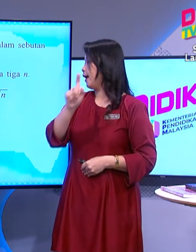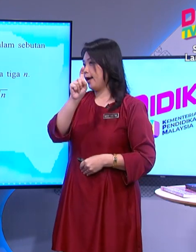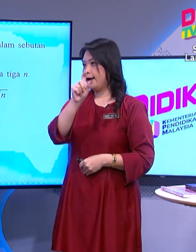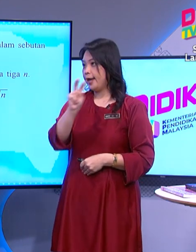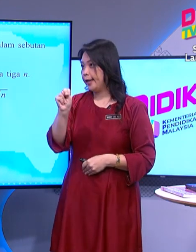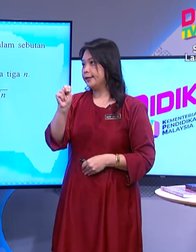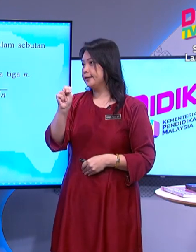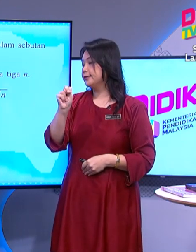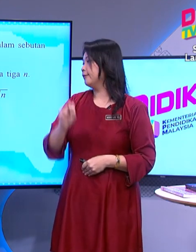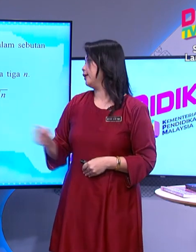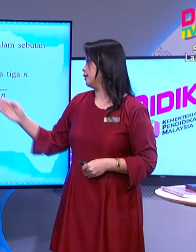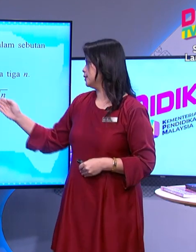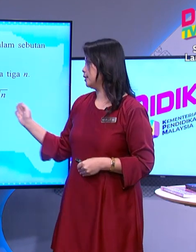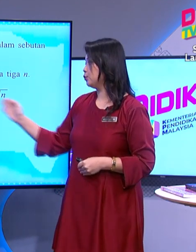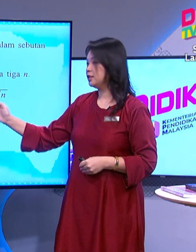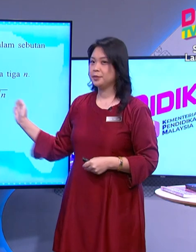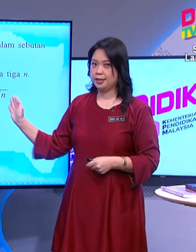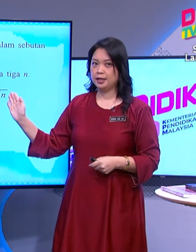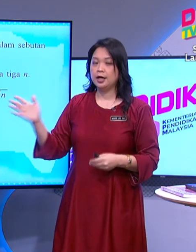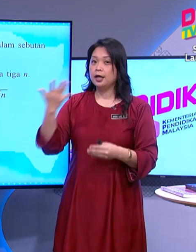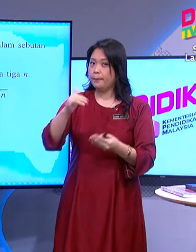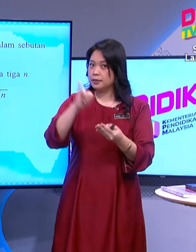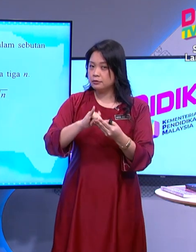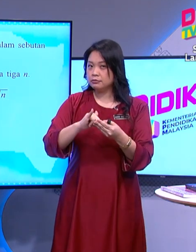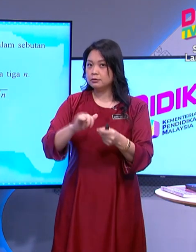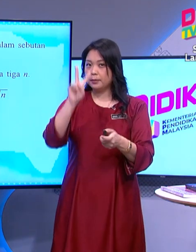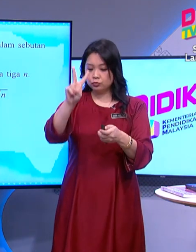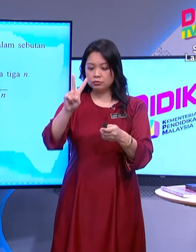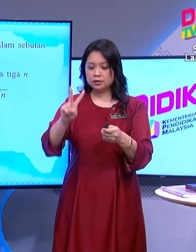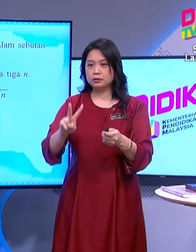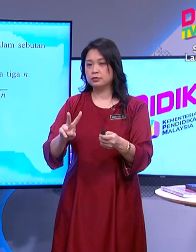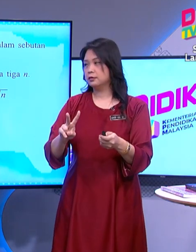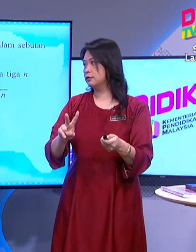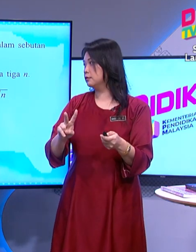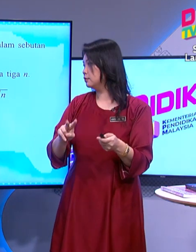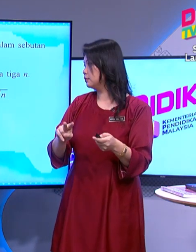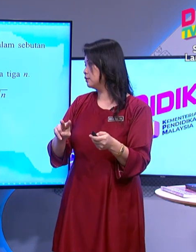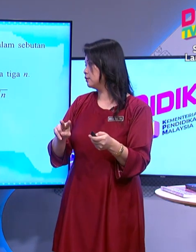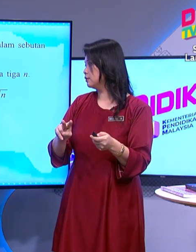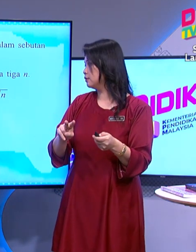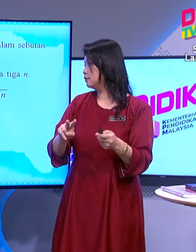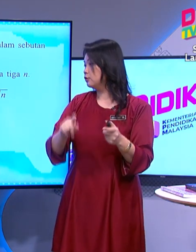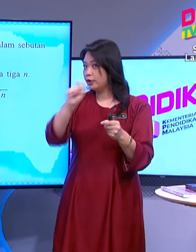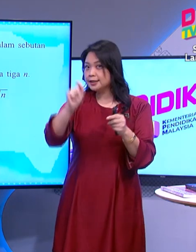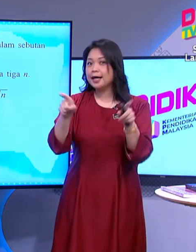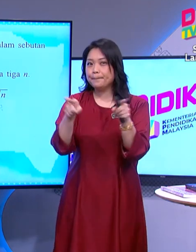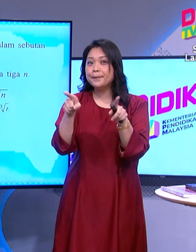a3n G cara tulis bisa nih Lepas tuh nomor Hai Tuliskan